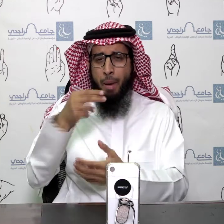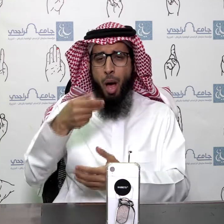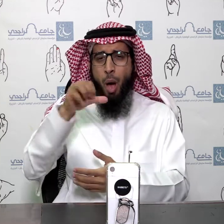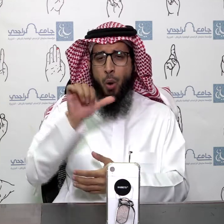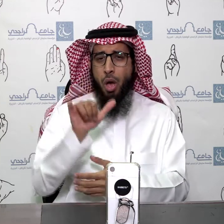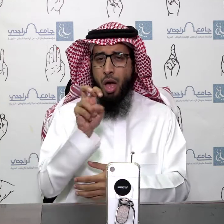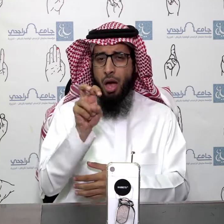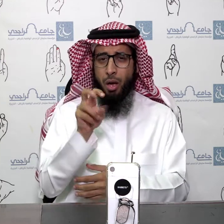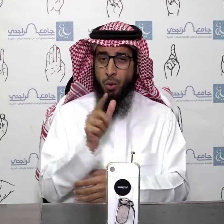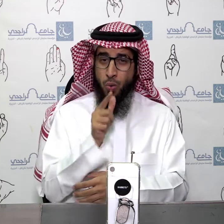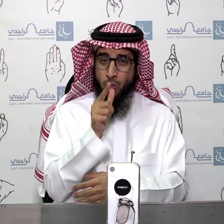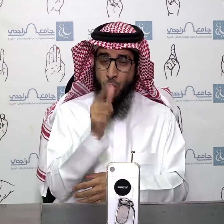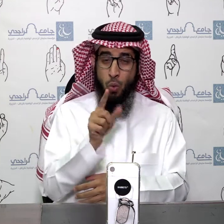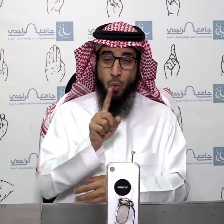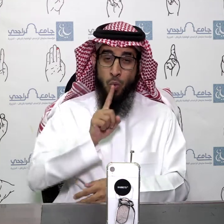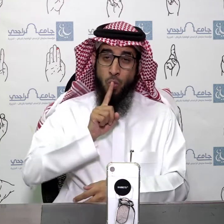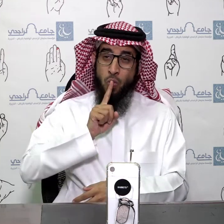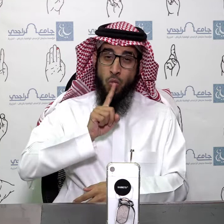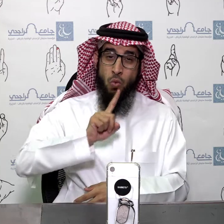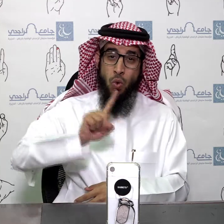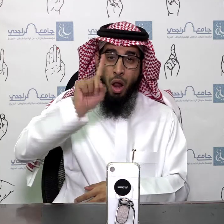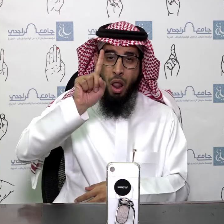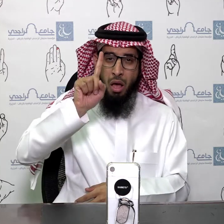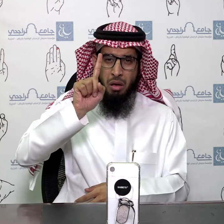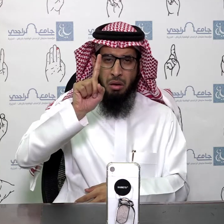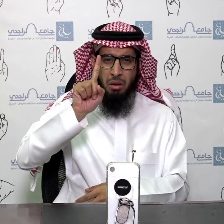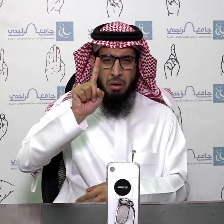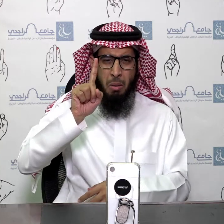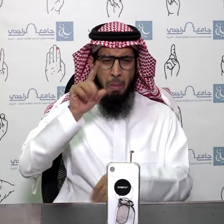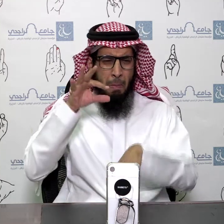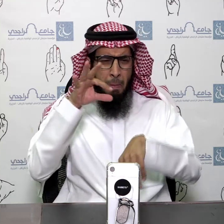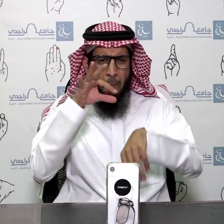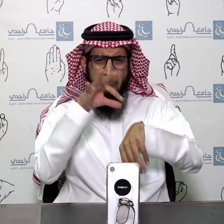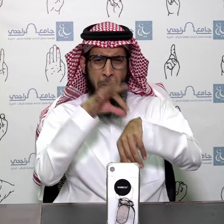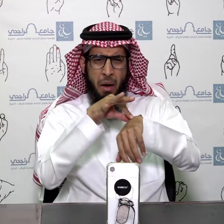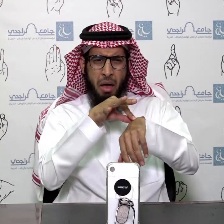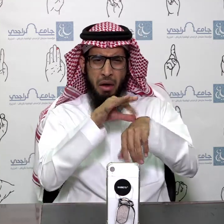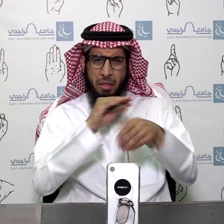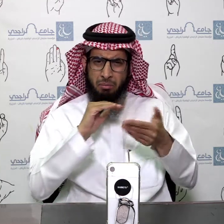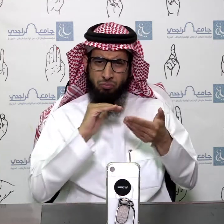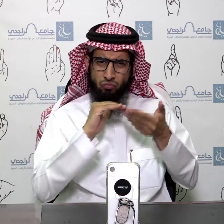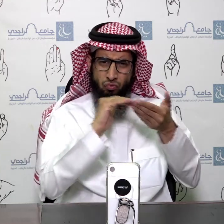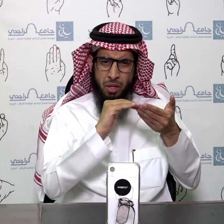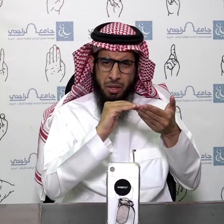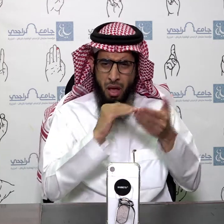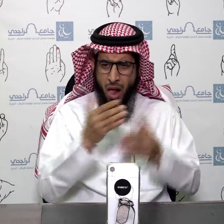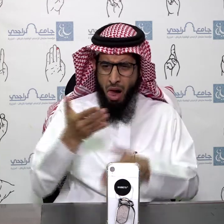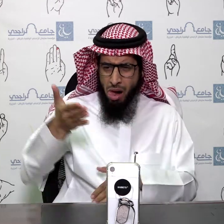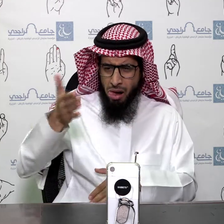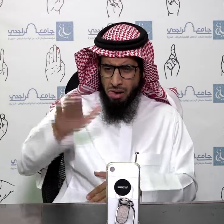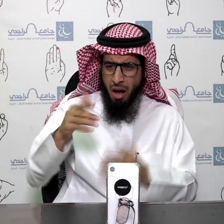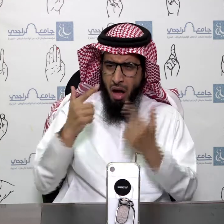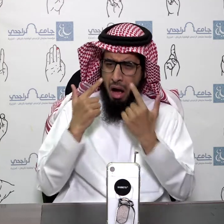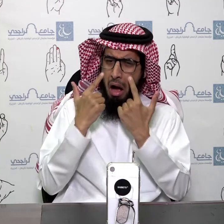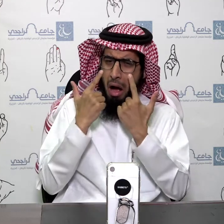فوالله ما مرض المرضى ولا ندب الموتى ولا أعان على